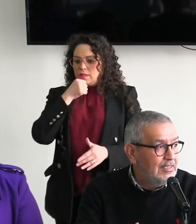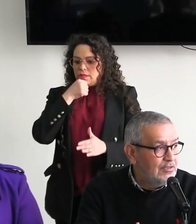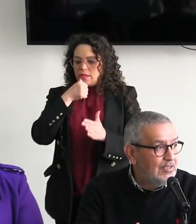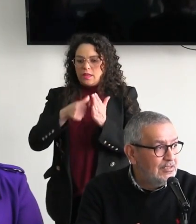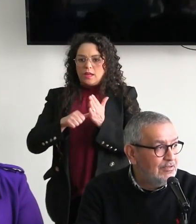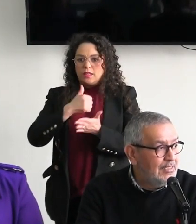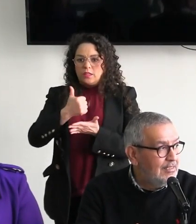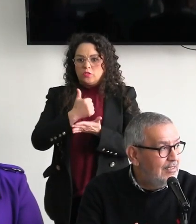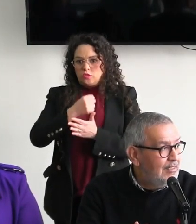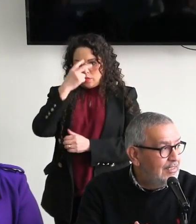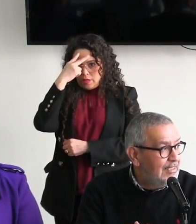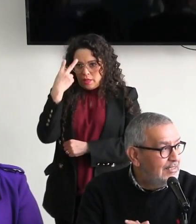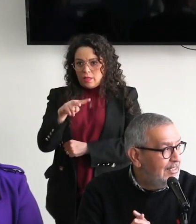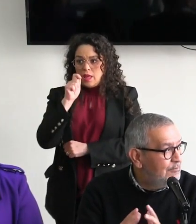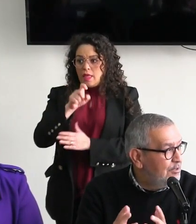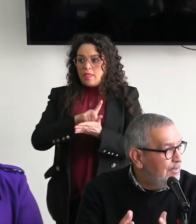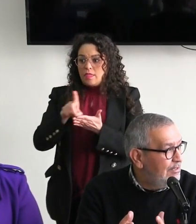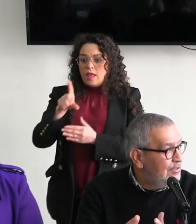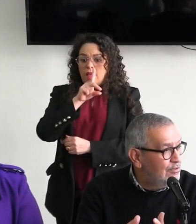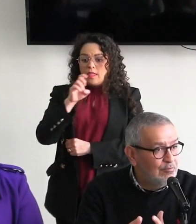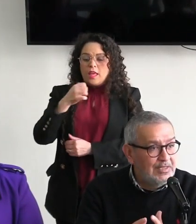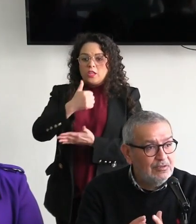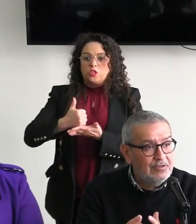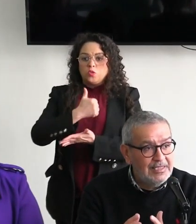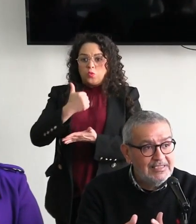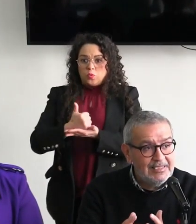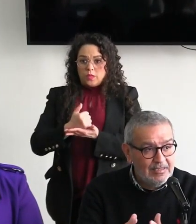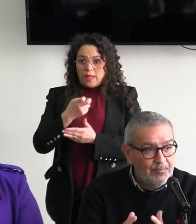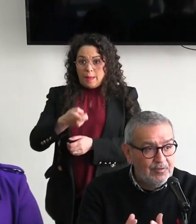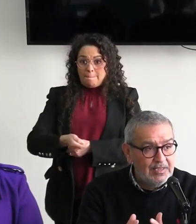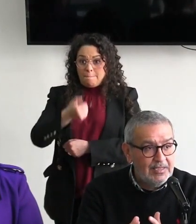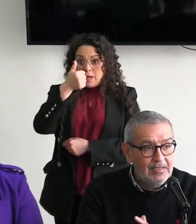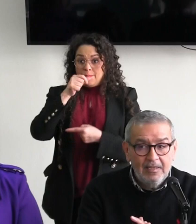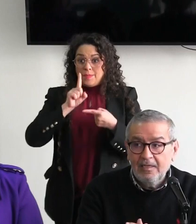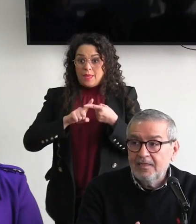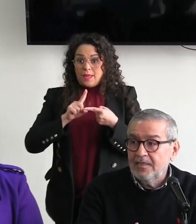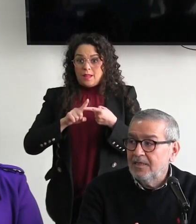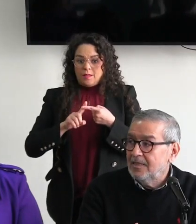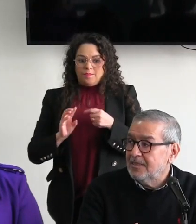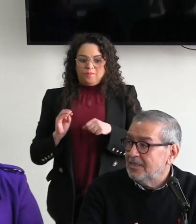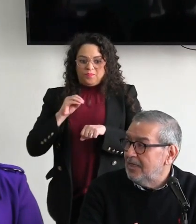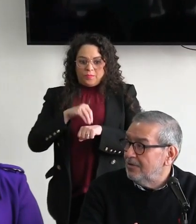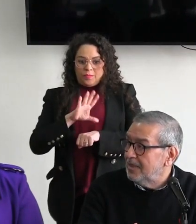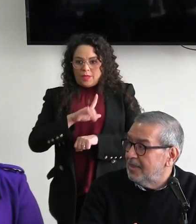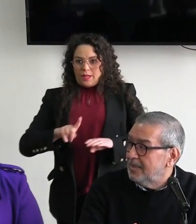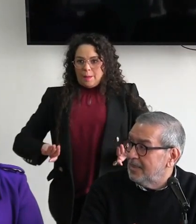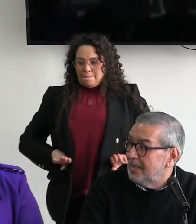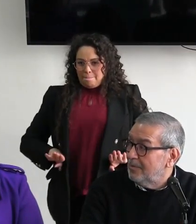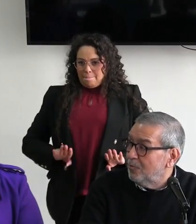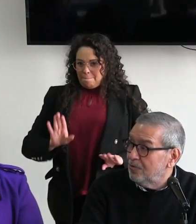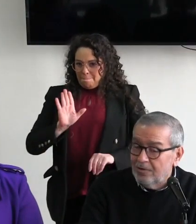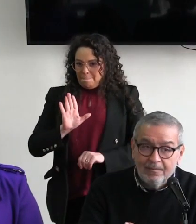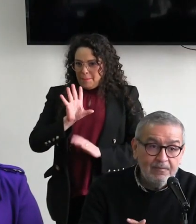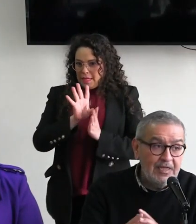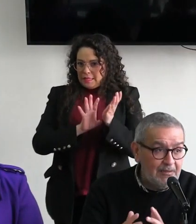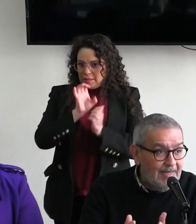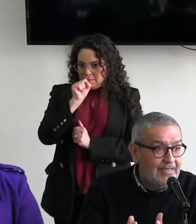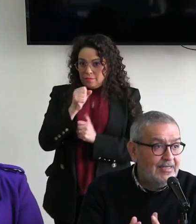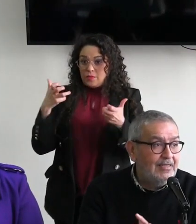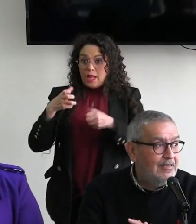por el Derecho a la Ciudad, que es de los primeros instrumentos de este tipo que se hicieron en el